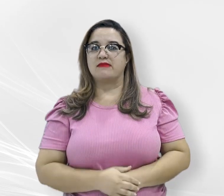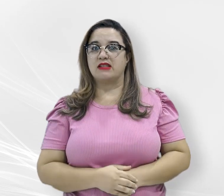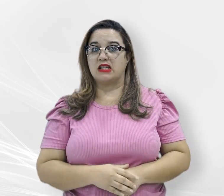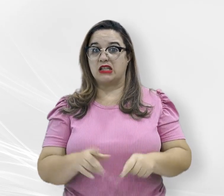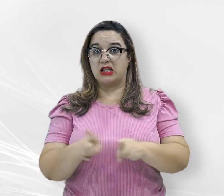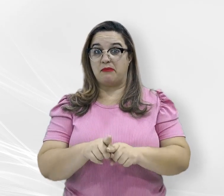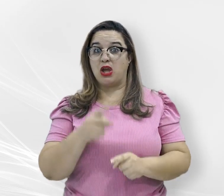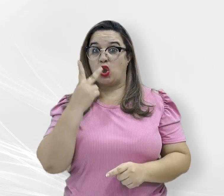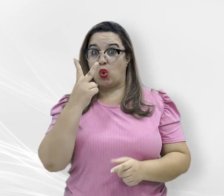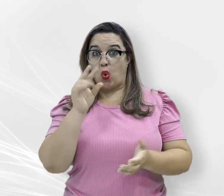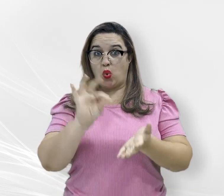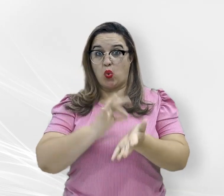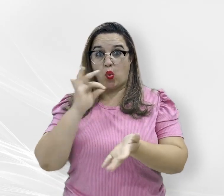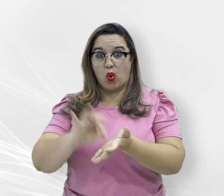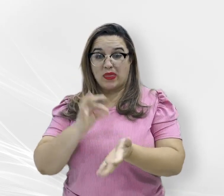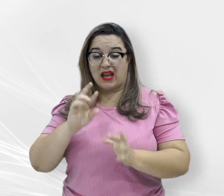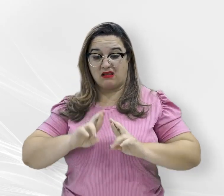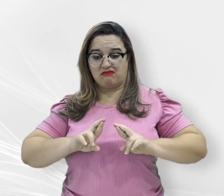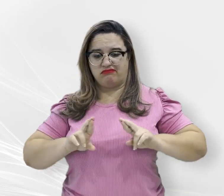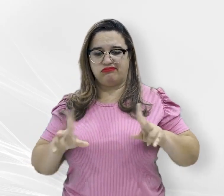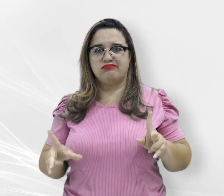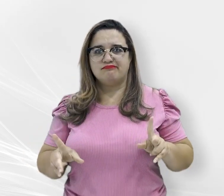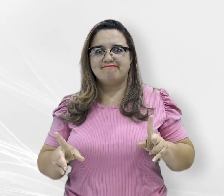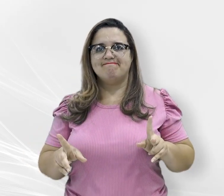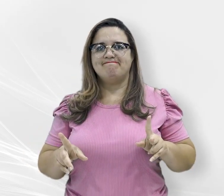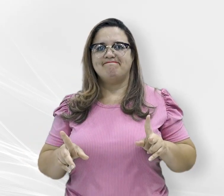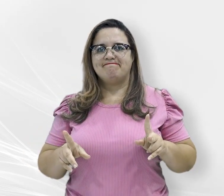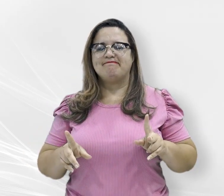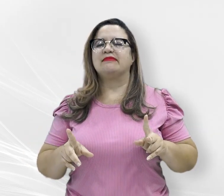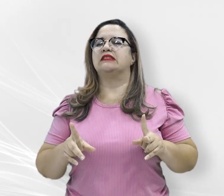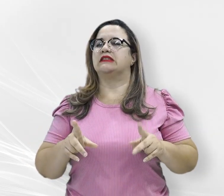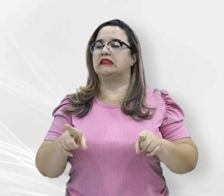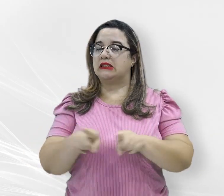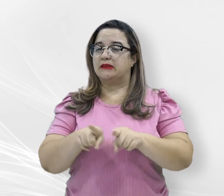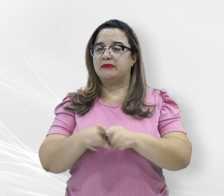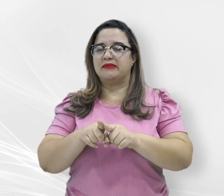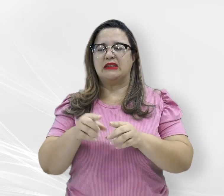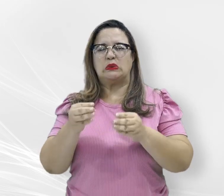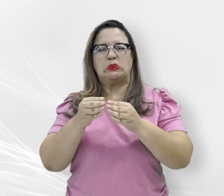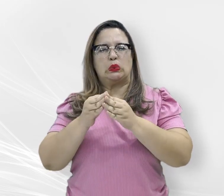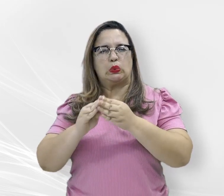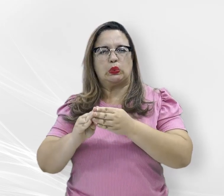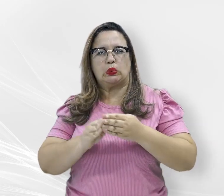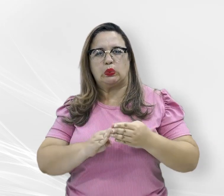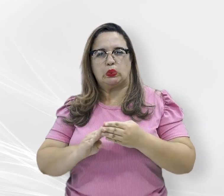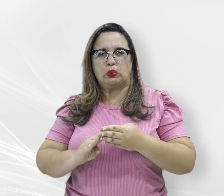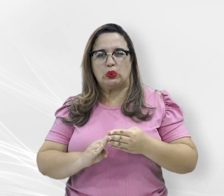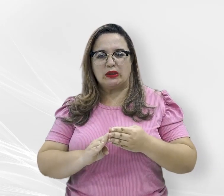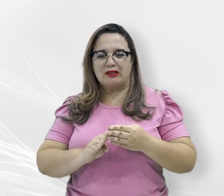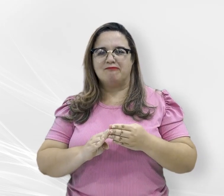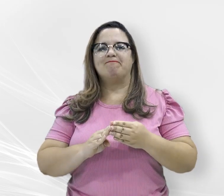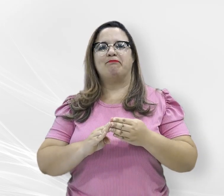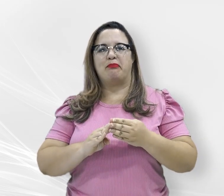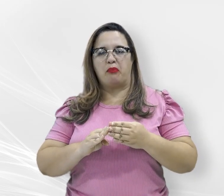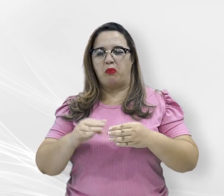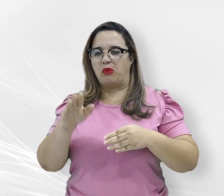trabalho absolutamente diferentes, o REQIP, totalmente precarizado e relegado a jovens vulneráveis, e a